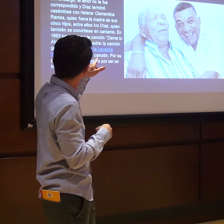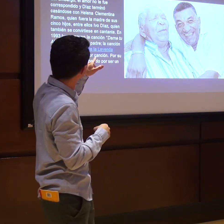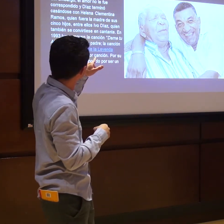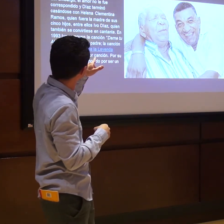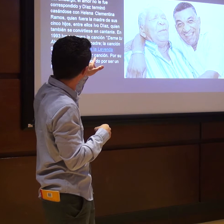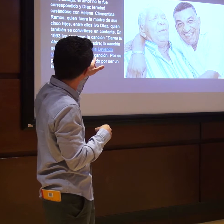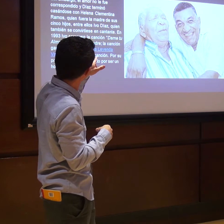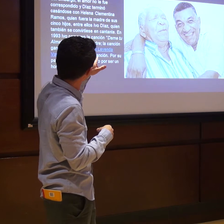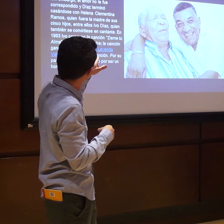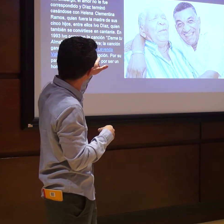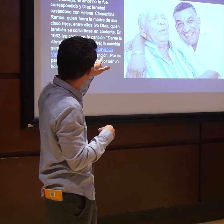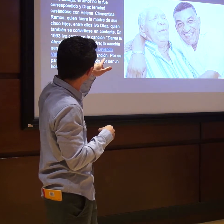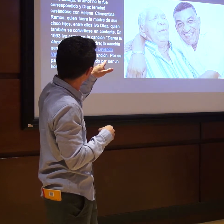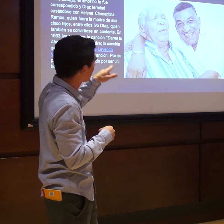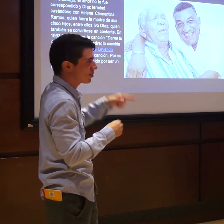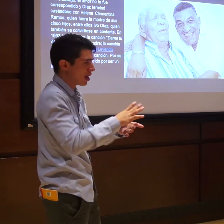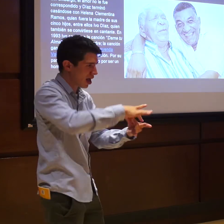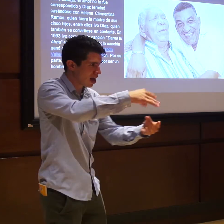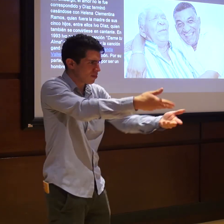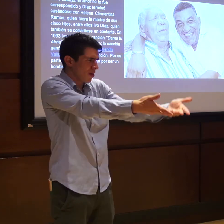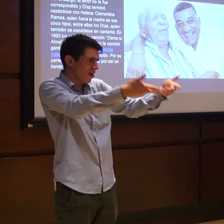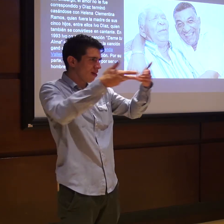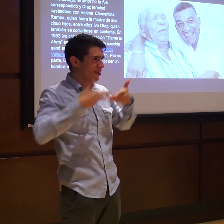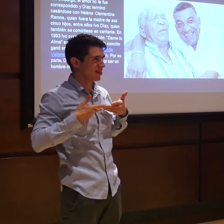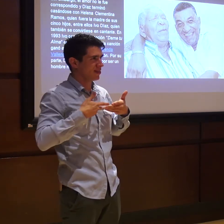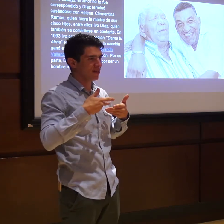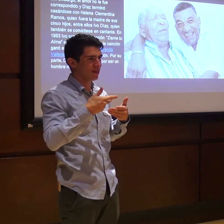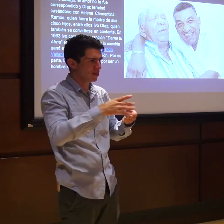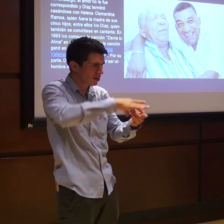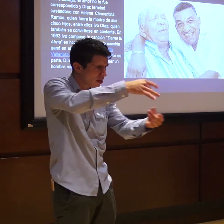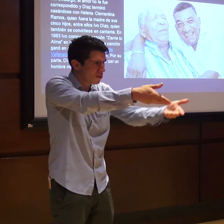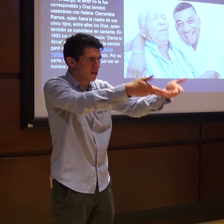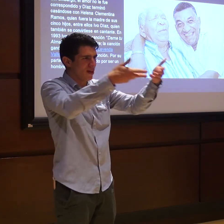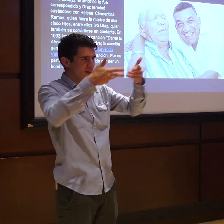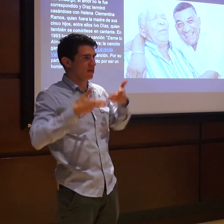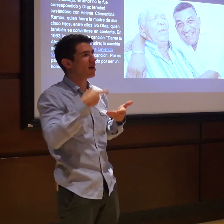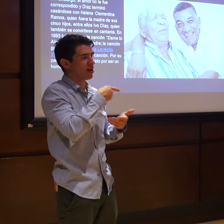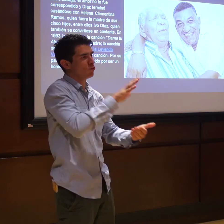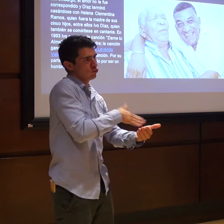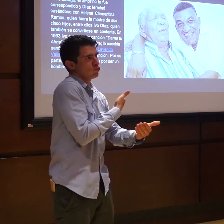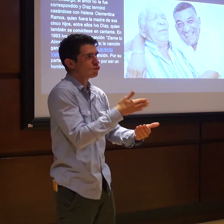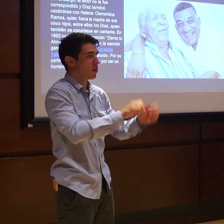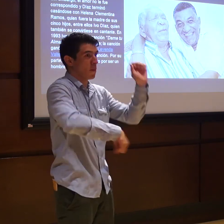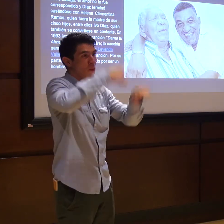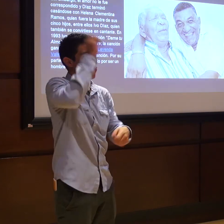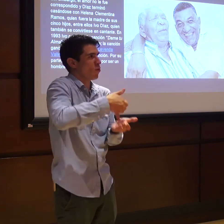vallenata. Y el señor Ivo compuso una canción llamada Dame tu alma, en honor,